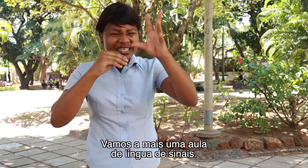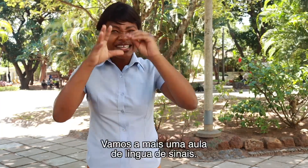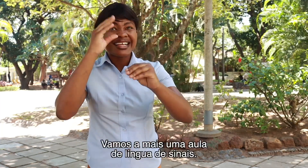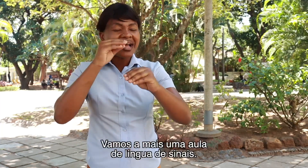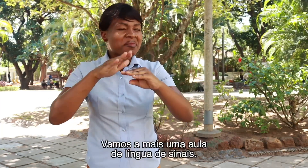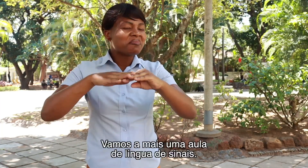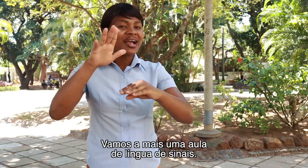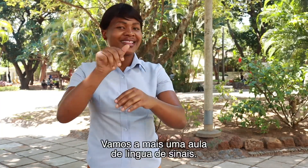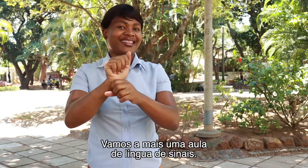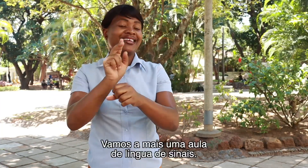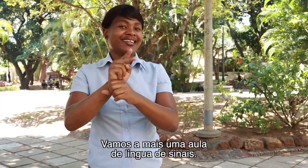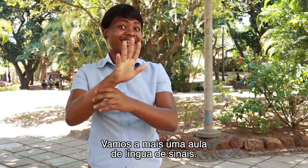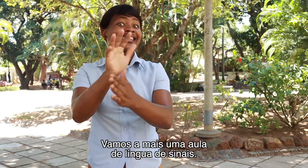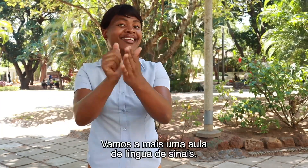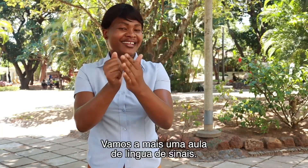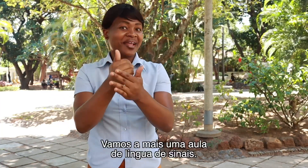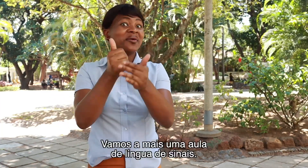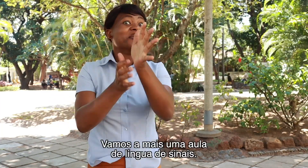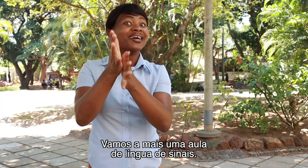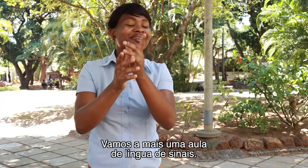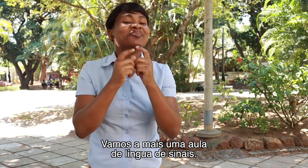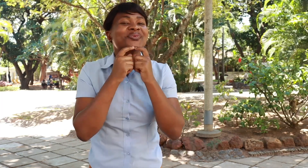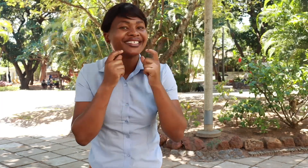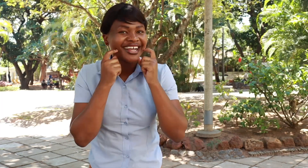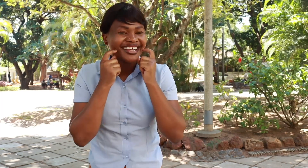Vamos a mais uma aula de língua de sinais.